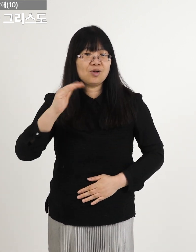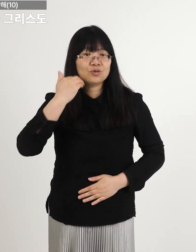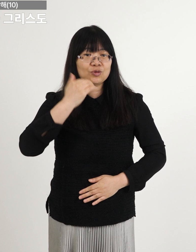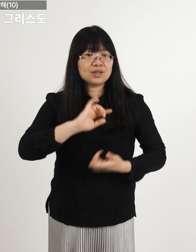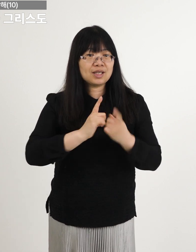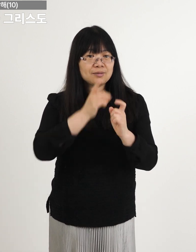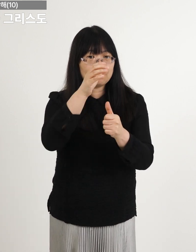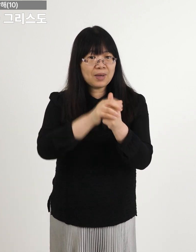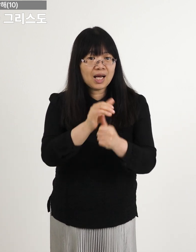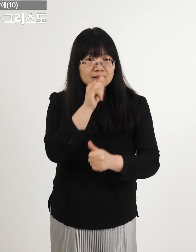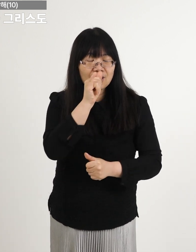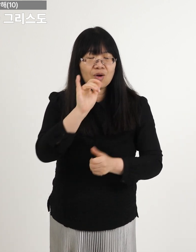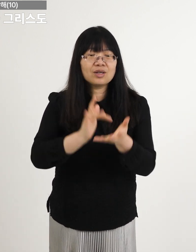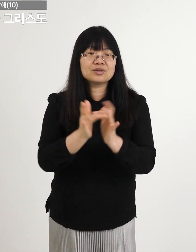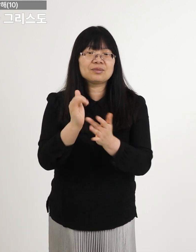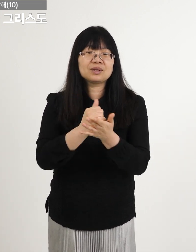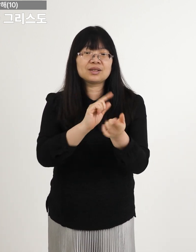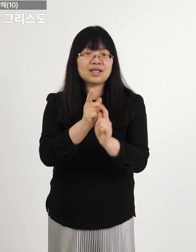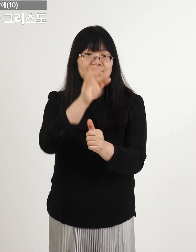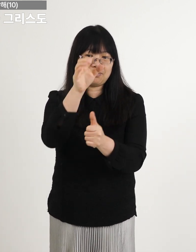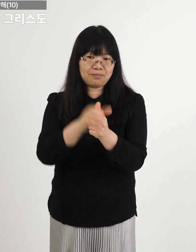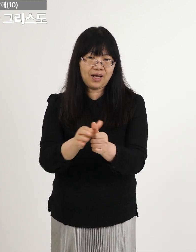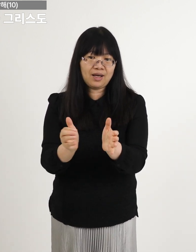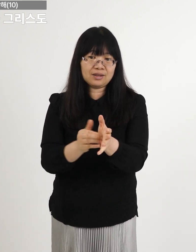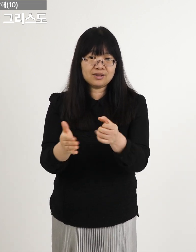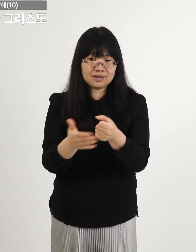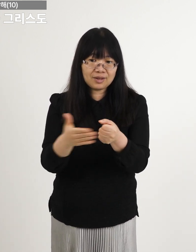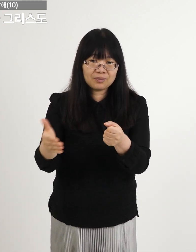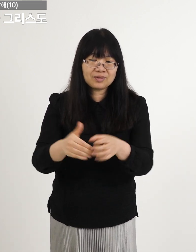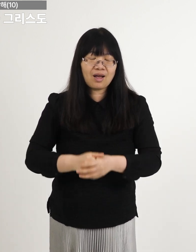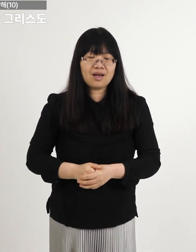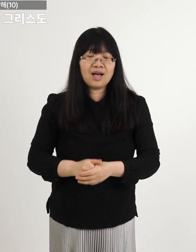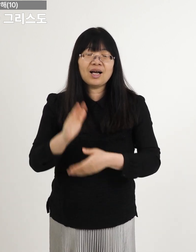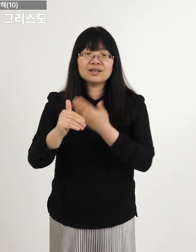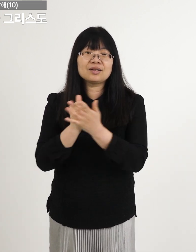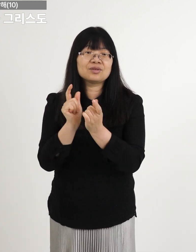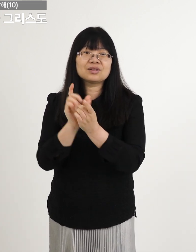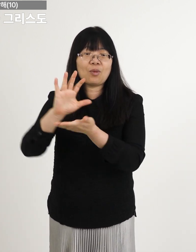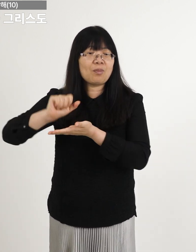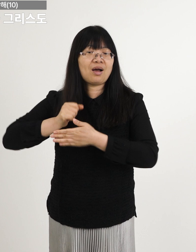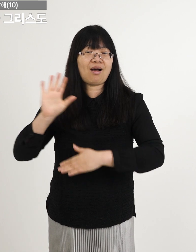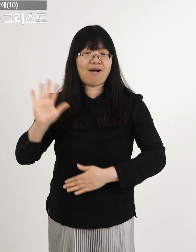때문에? 그리스도가 대신 받기 때문에 받지 않겠다.